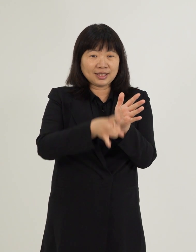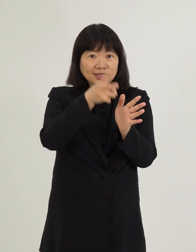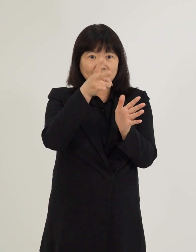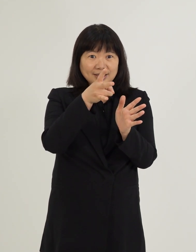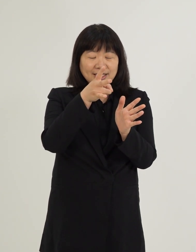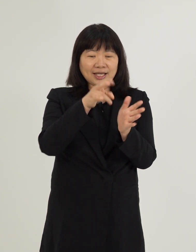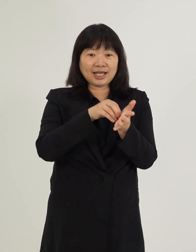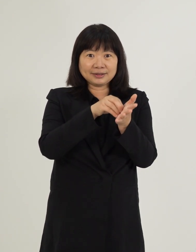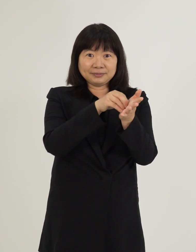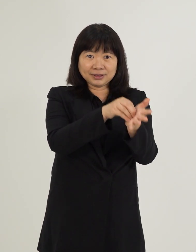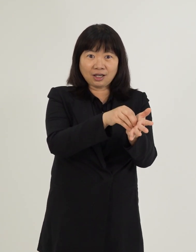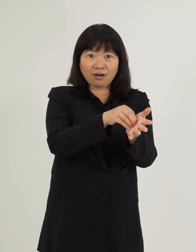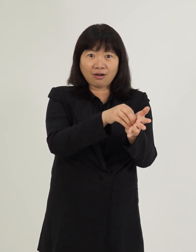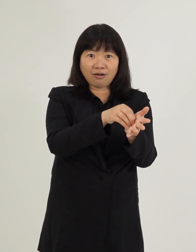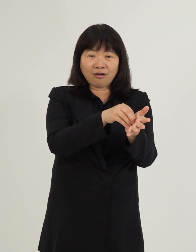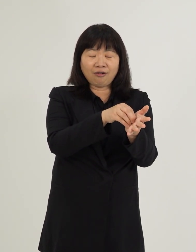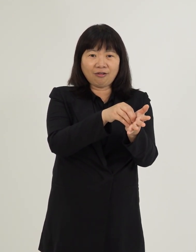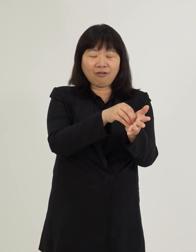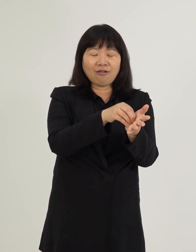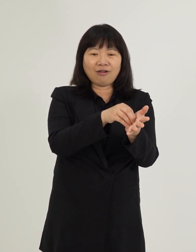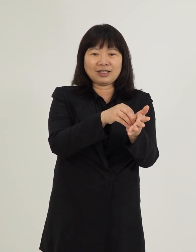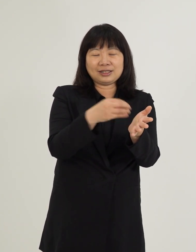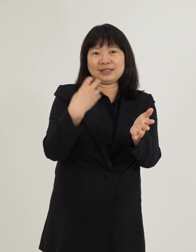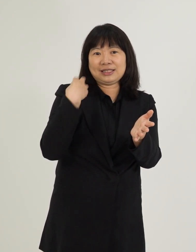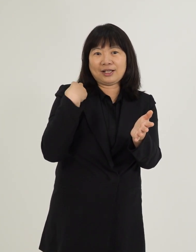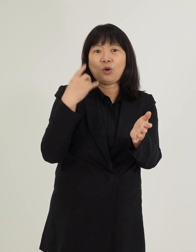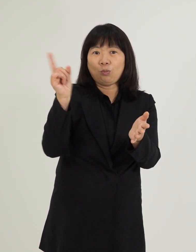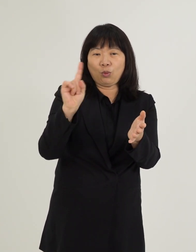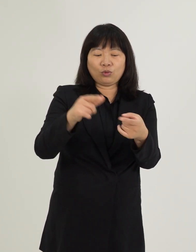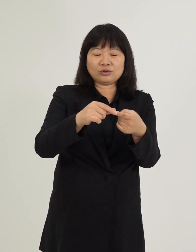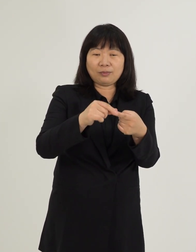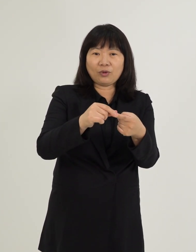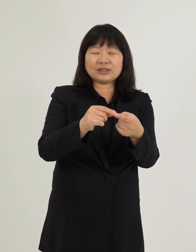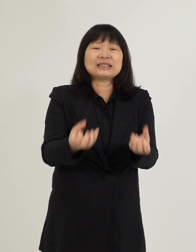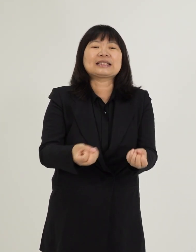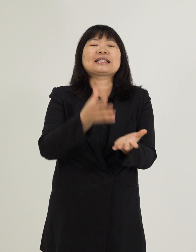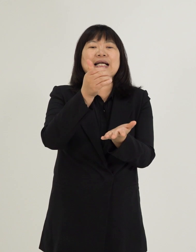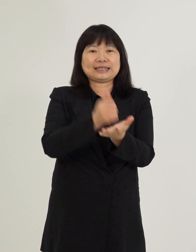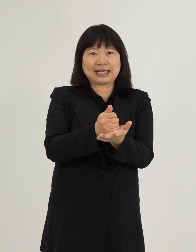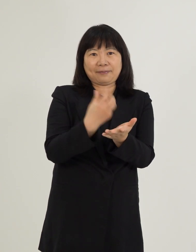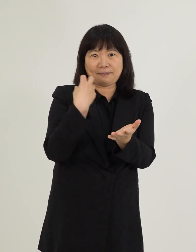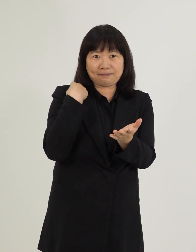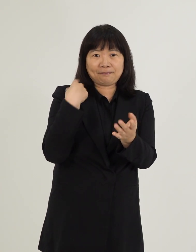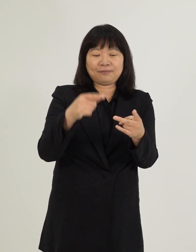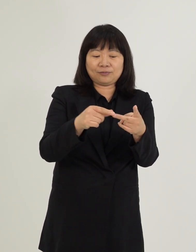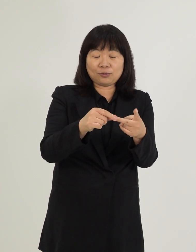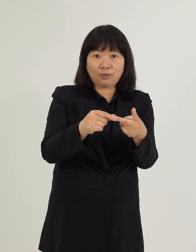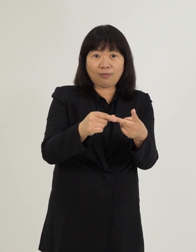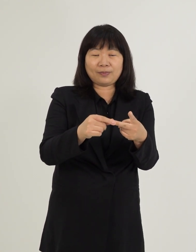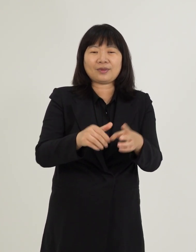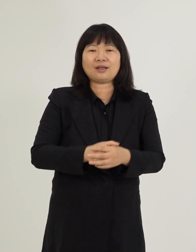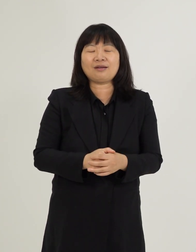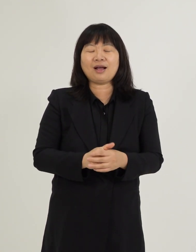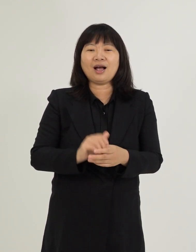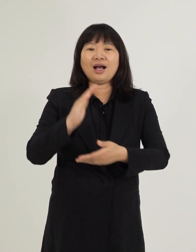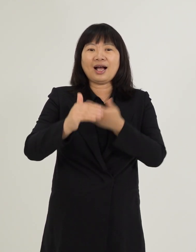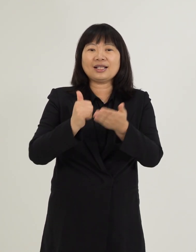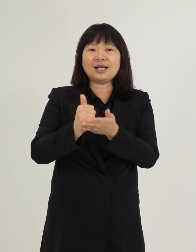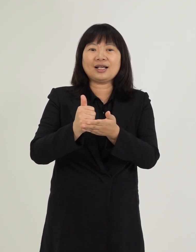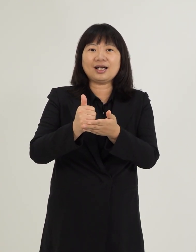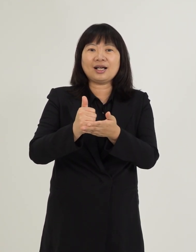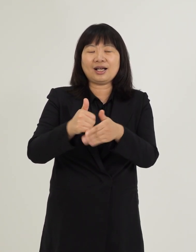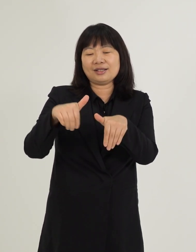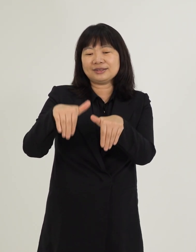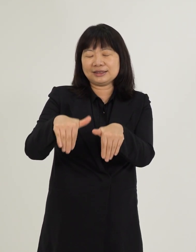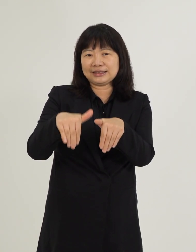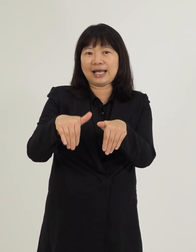번은 제사장으로 입성을 하시고 또 한 번은 선지자의